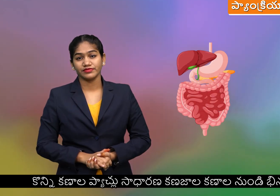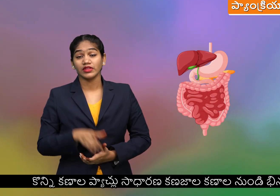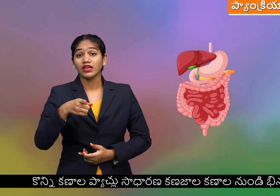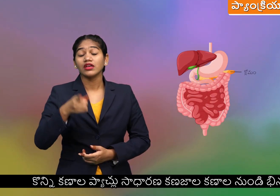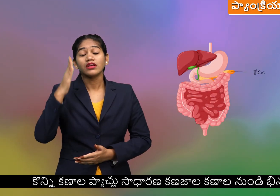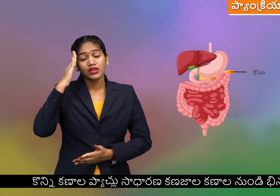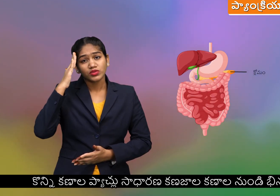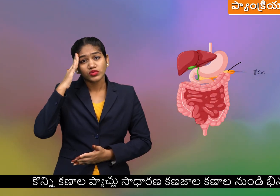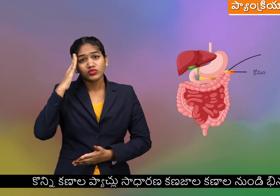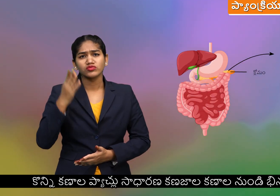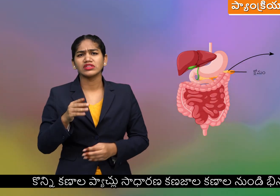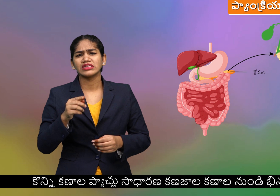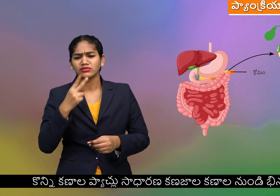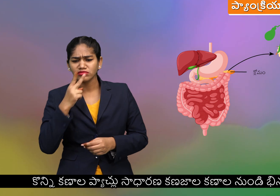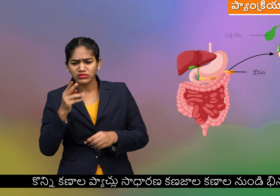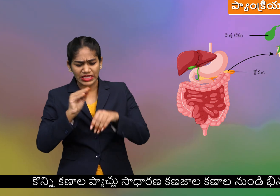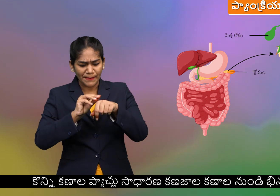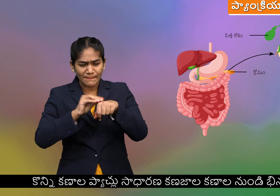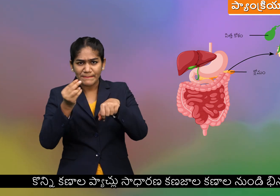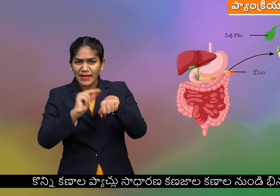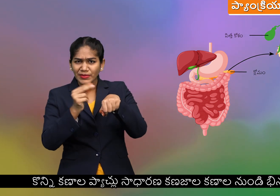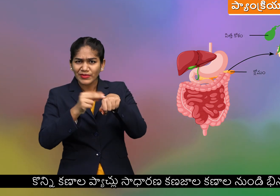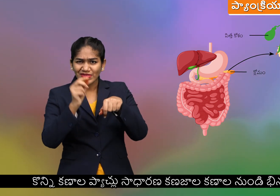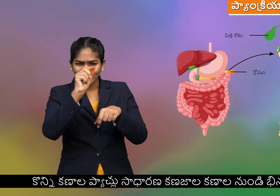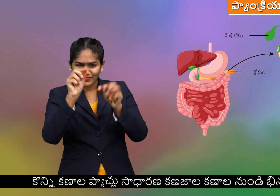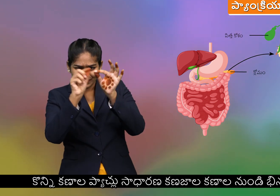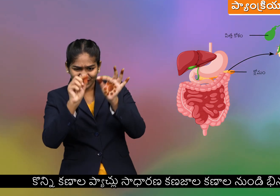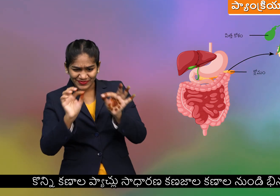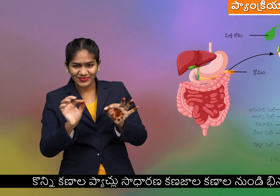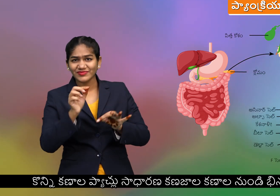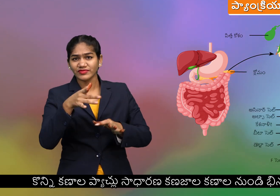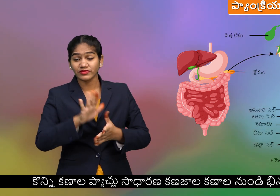కొన్ని కణాల ప్యాచ్లు సాధారణ కణజాల కణాల నుండి